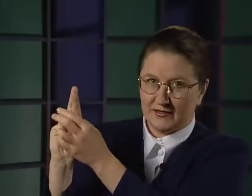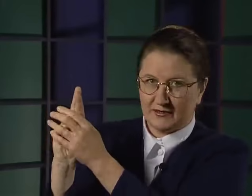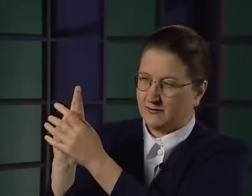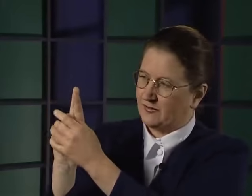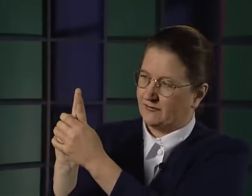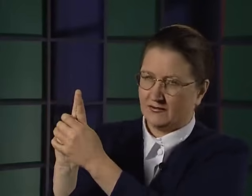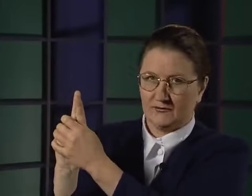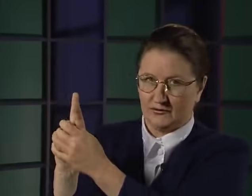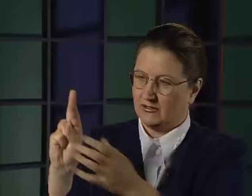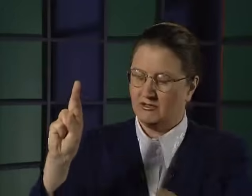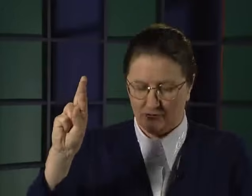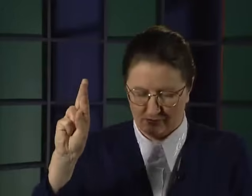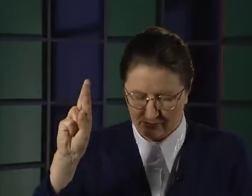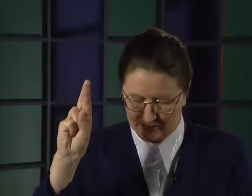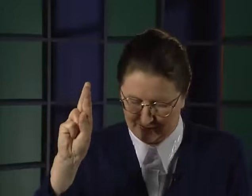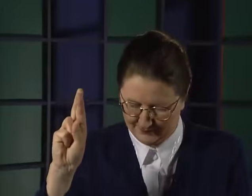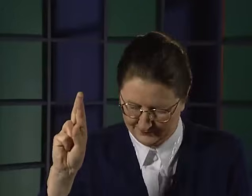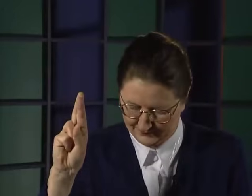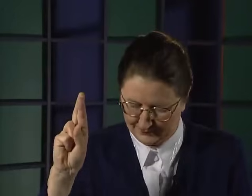пальчиком их прикрывать. Вот. Это буква будет «Я».